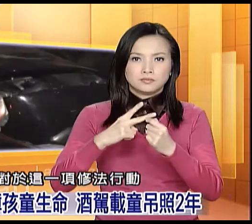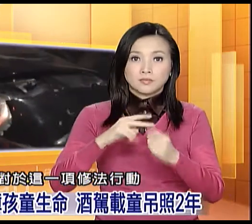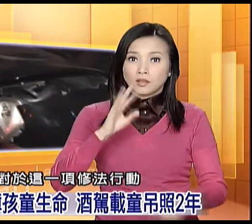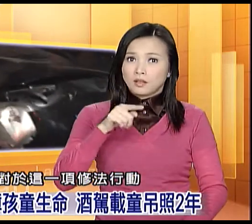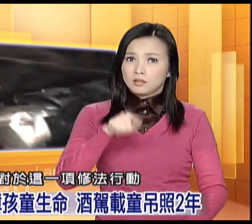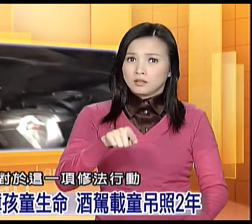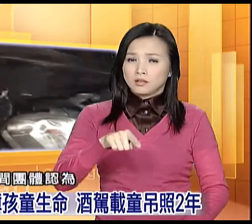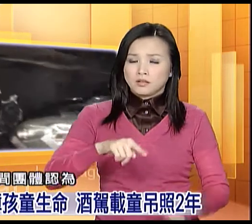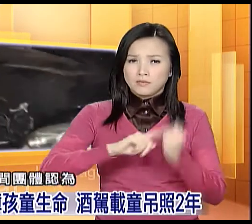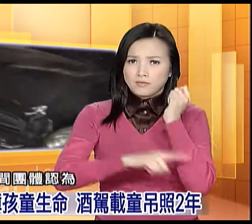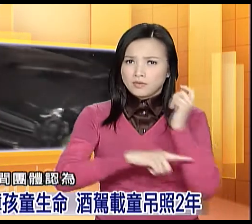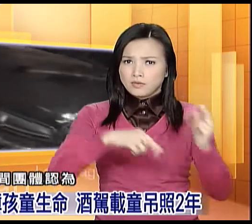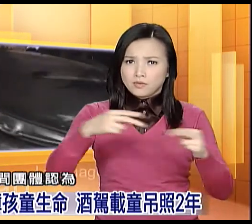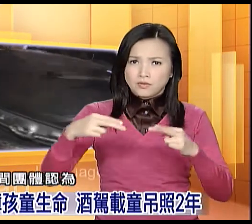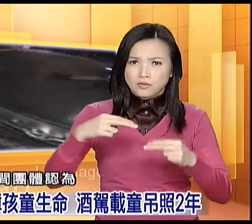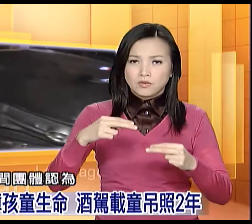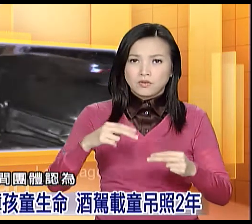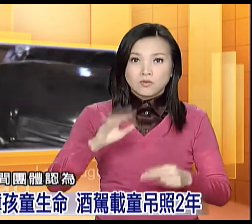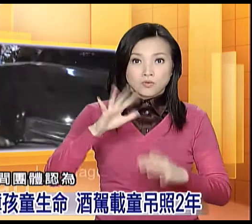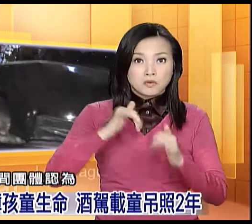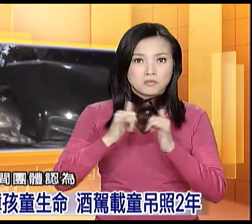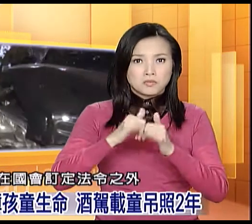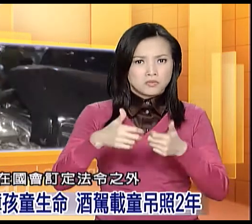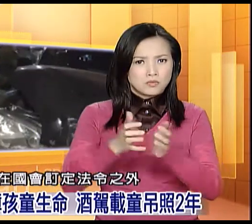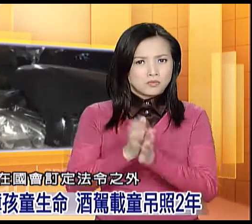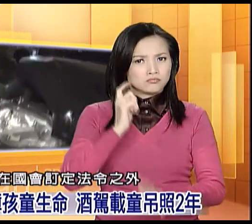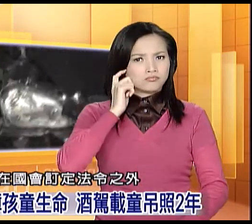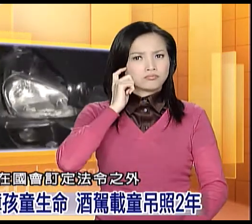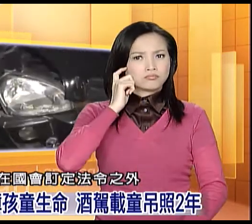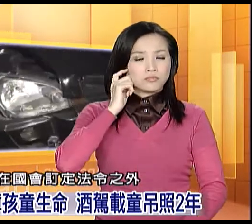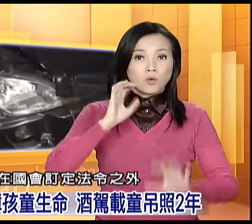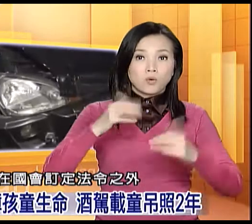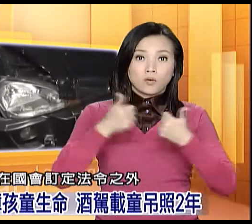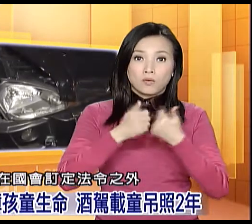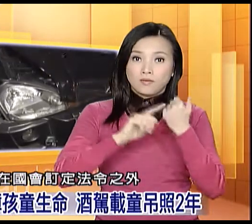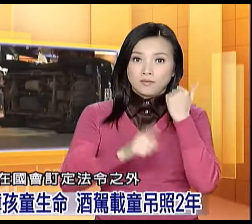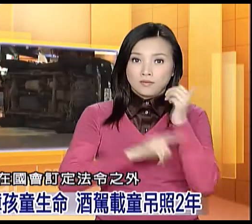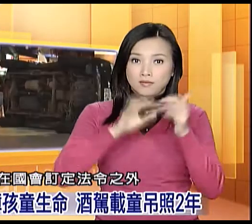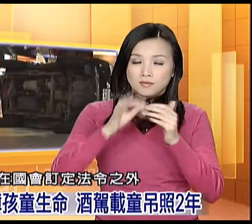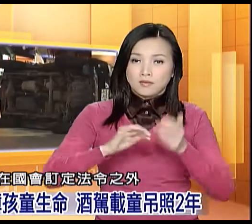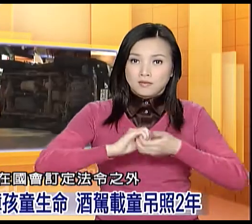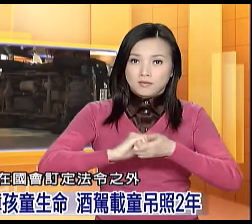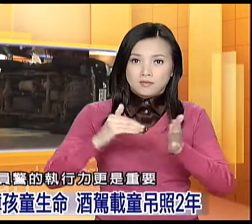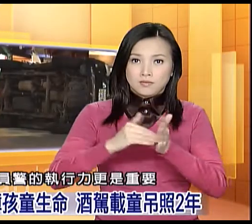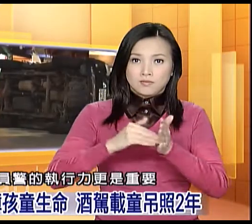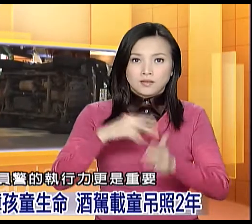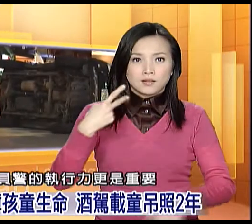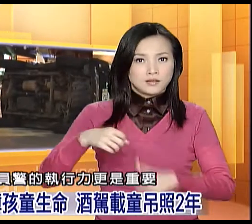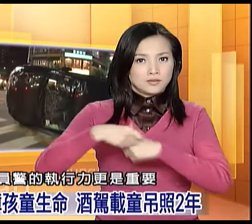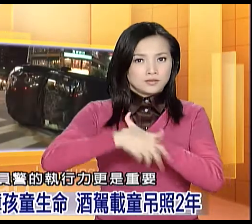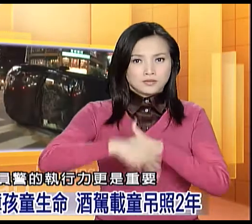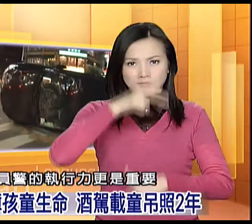行动，有民间团体认为，除了在国会订定法令之外，基层员警的执行力更是重